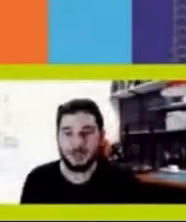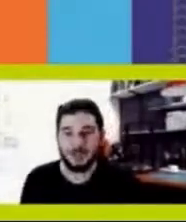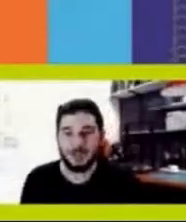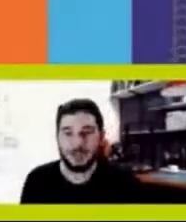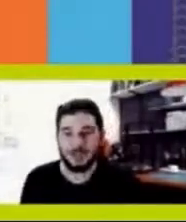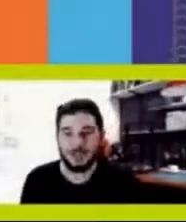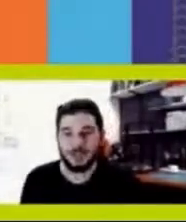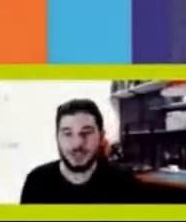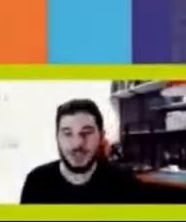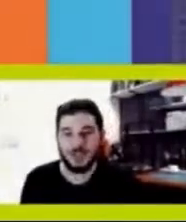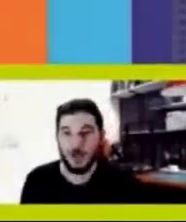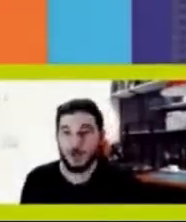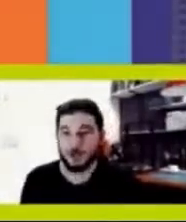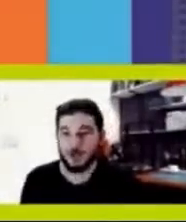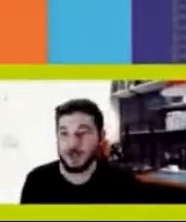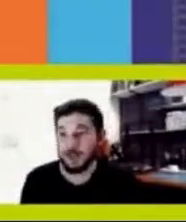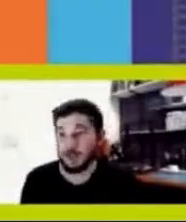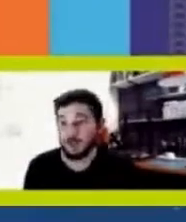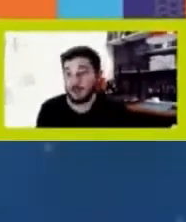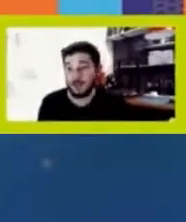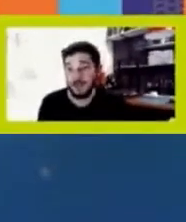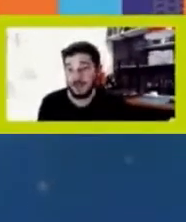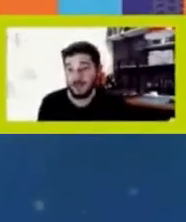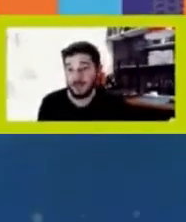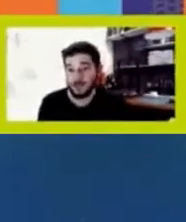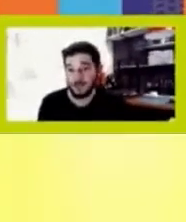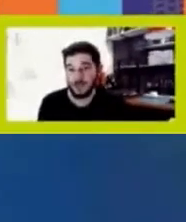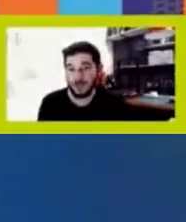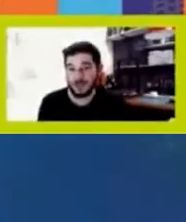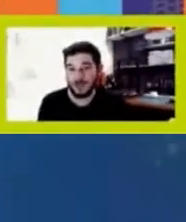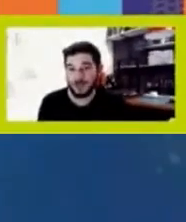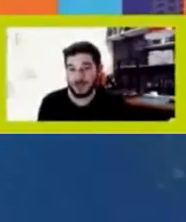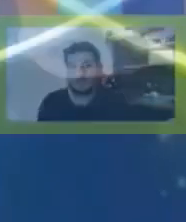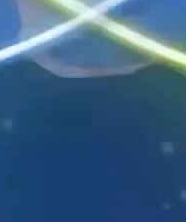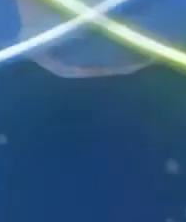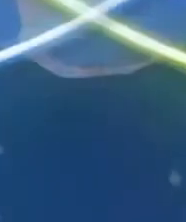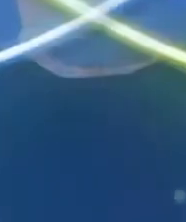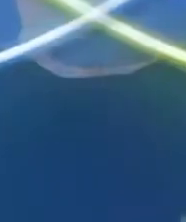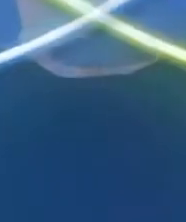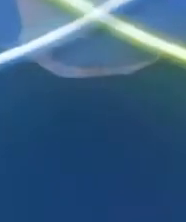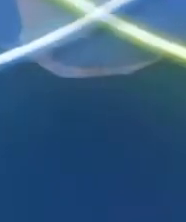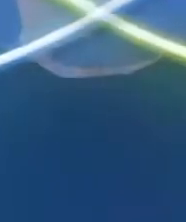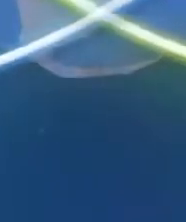mas, basicamente, a gente tem a oportunidade de utilizar isso, certo? Essa